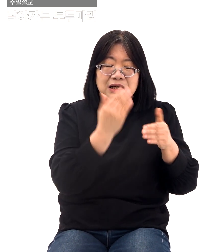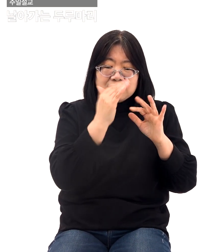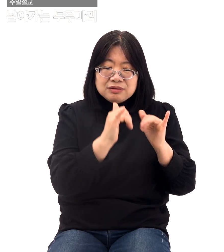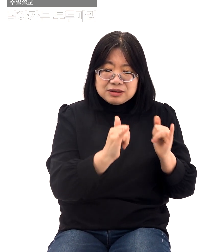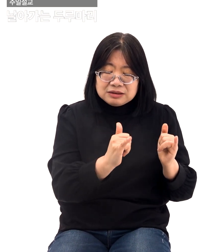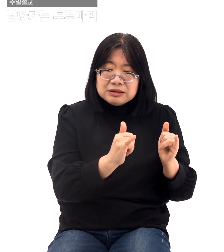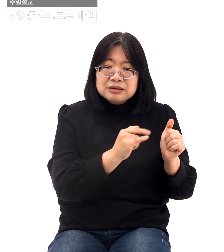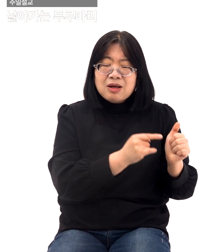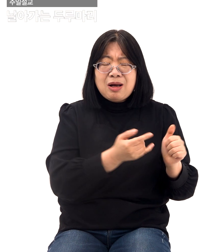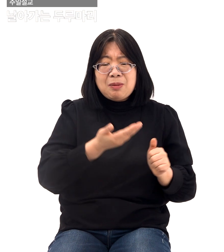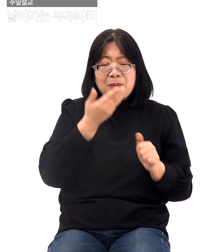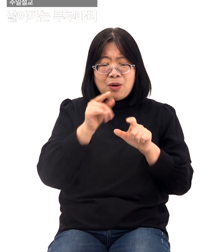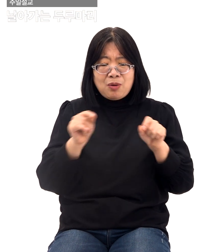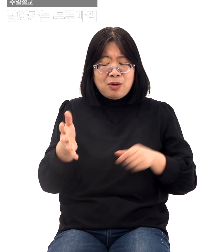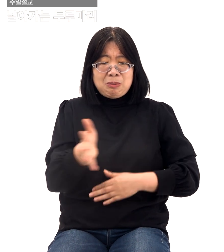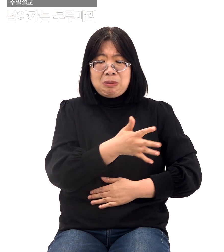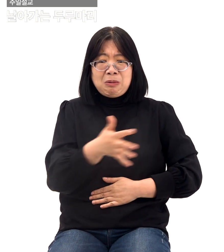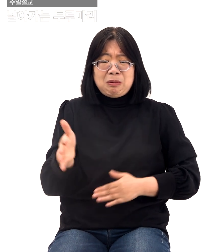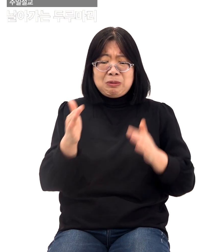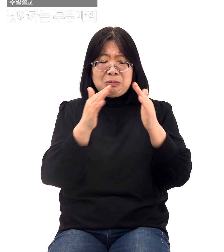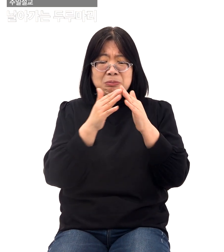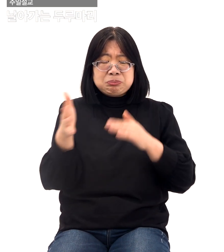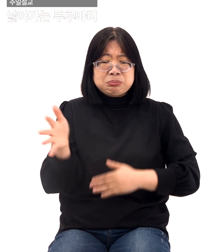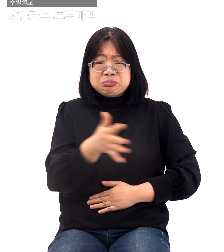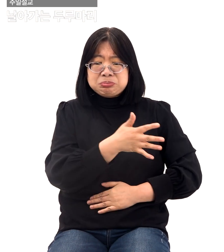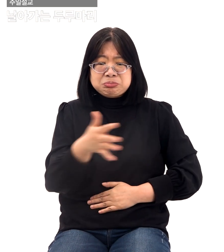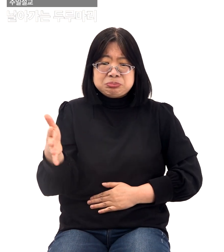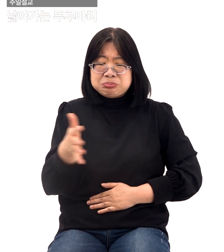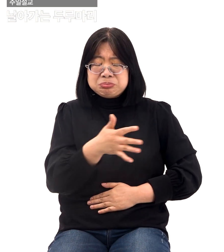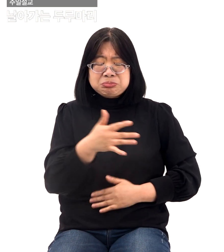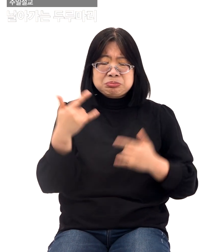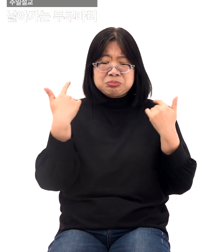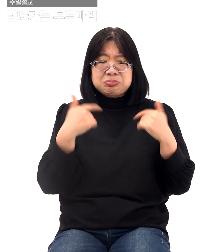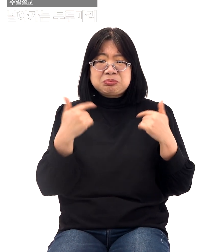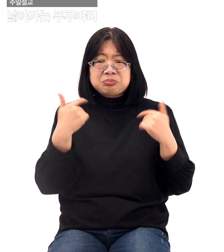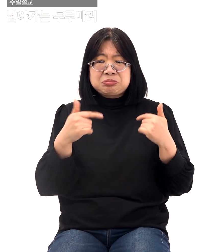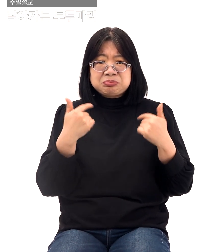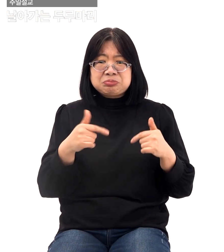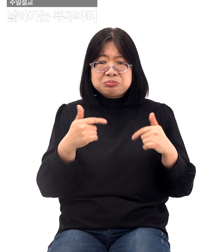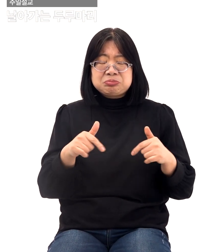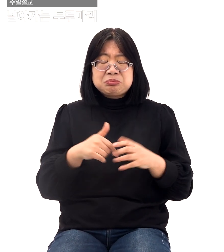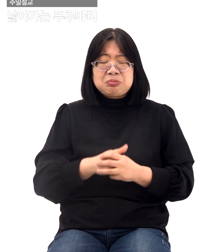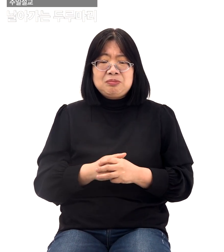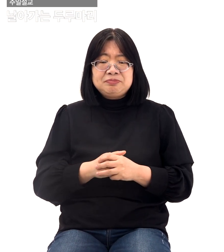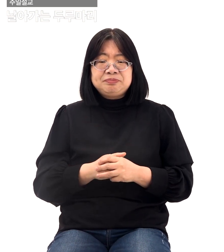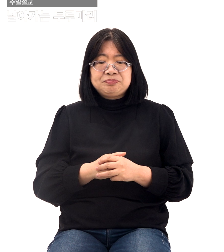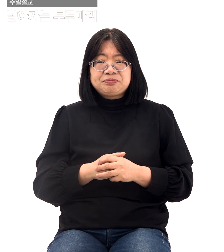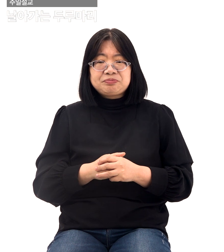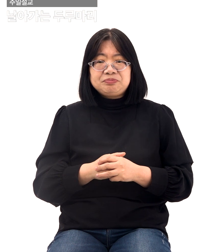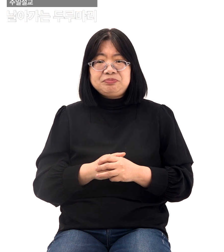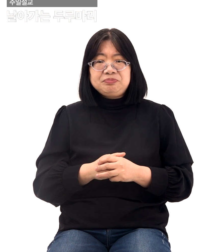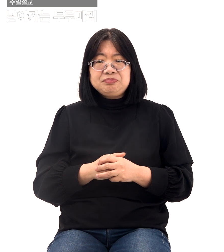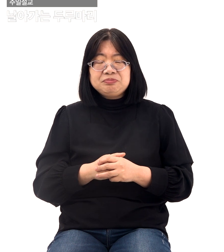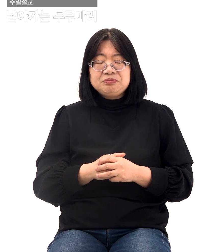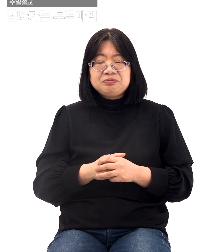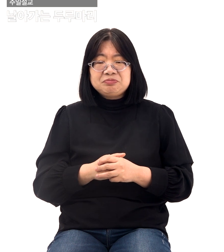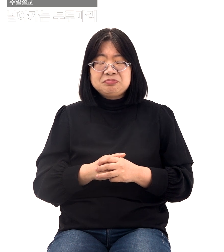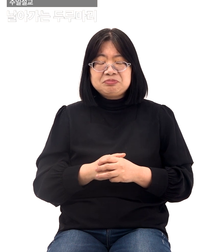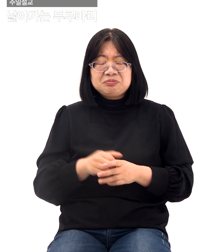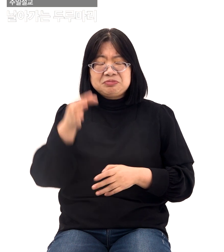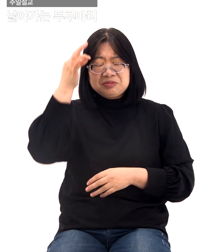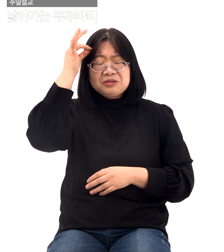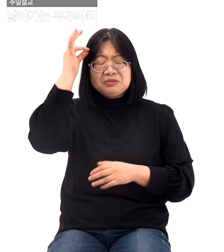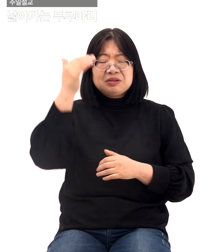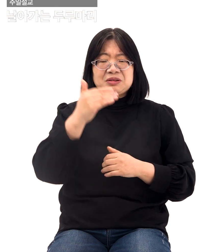것도 없고 집도 없고 맨날 문득문득 어떤 신호에 따라 돌아다녀야